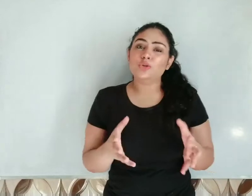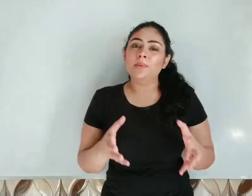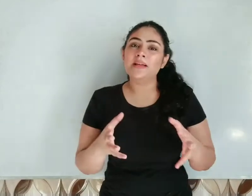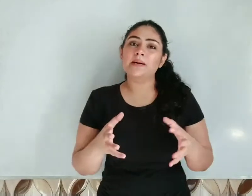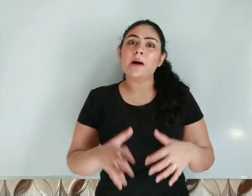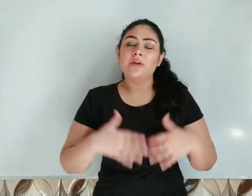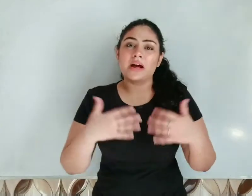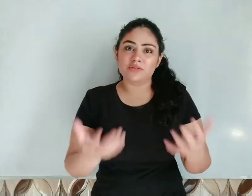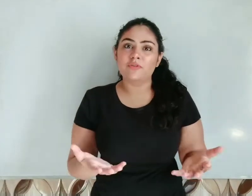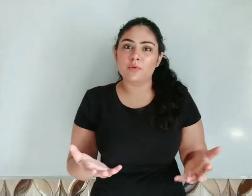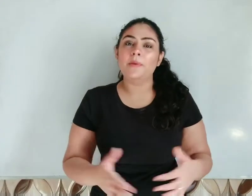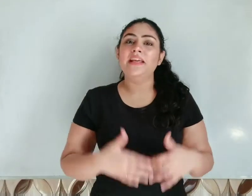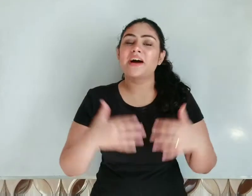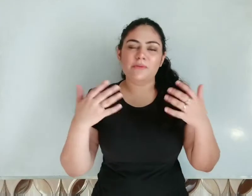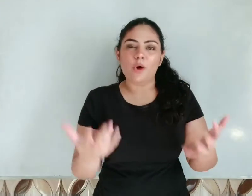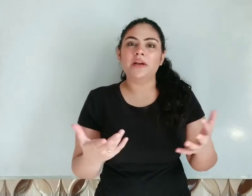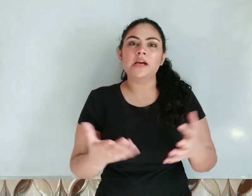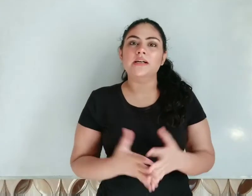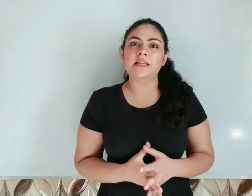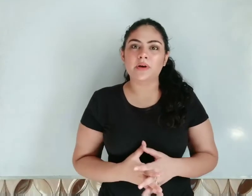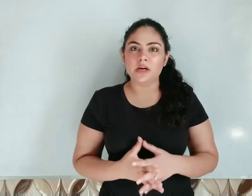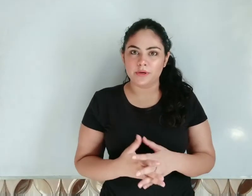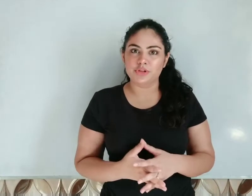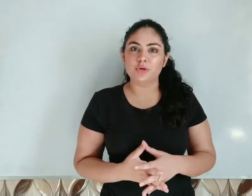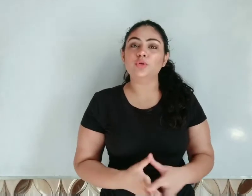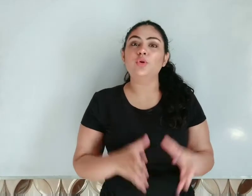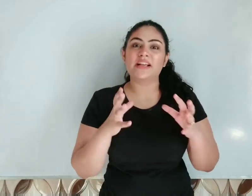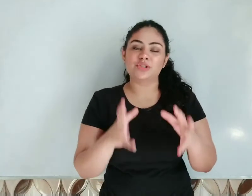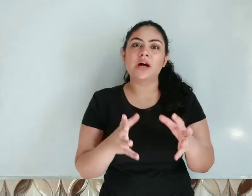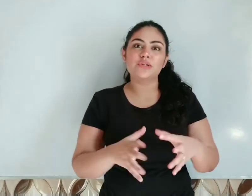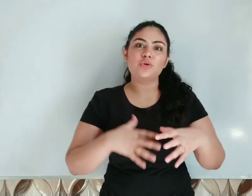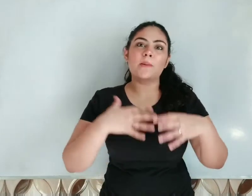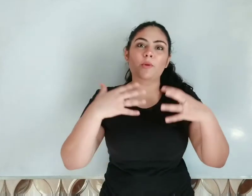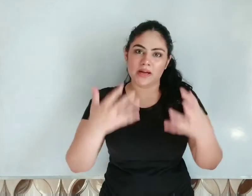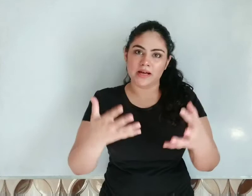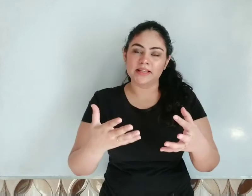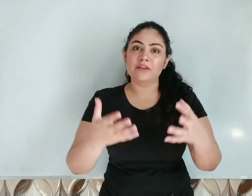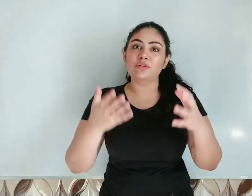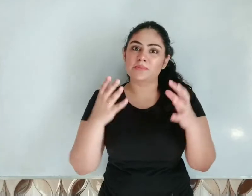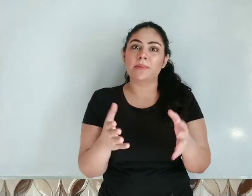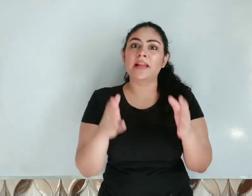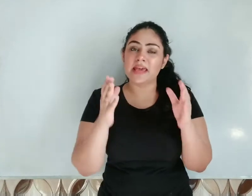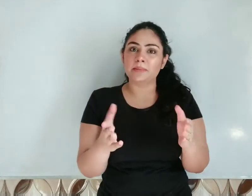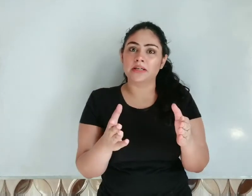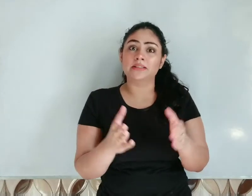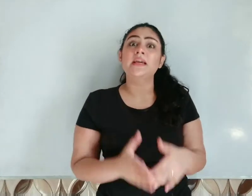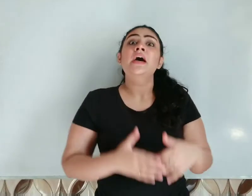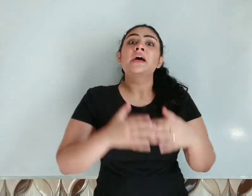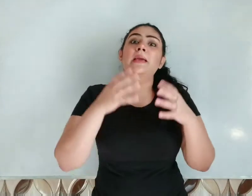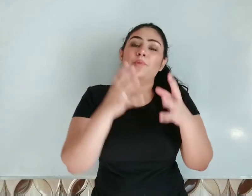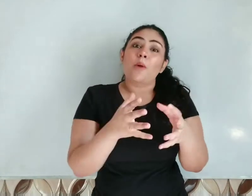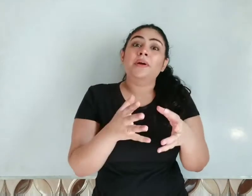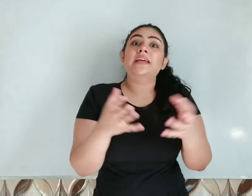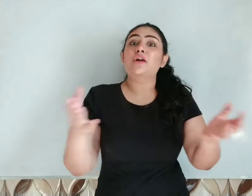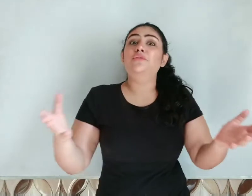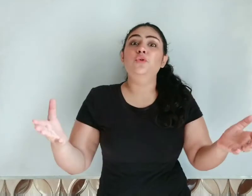स्कूल में जब आप ट्रांसफर ऑफ प्रॉपर्टी या फिर प्रॉपर्टी का कंसेप्ट अगर पढ़ते हो तो लेक्चरर जो आपको पढ़ाते हैं वो सबसे पहले यही बताते हैं कि प्रॉपर्टी आर ऑफ टू